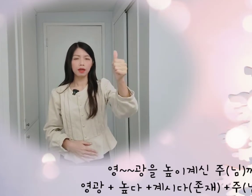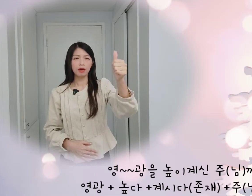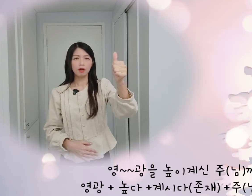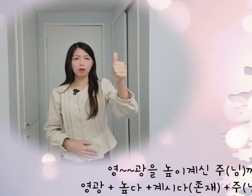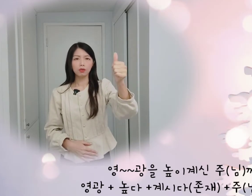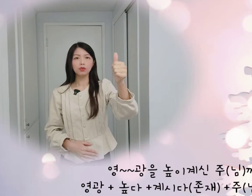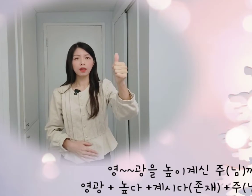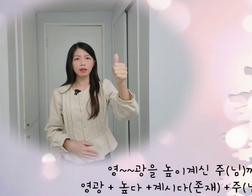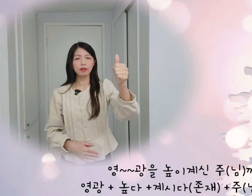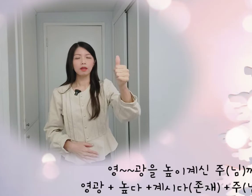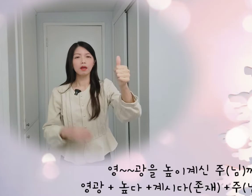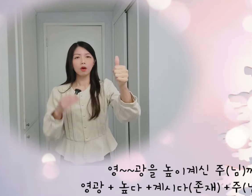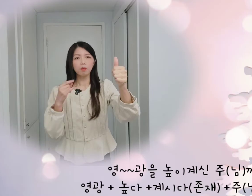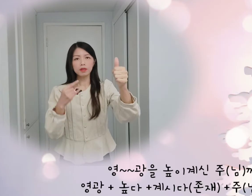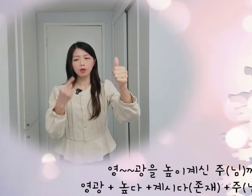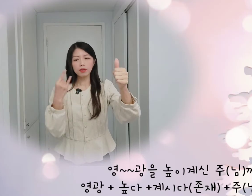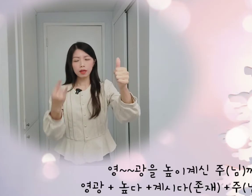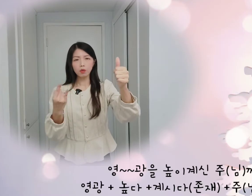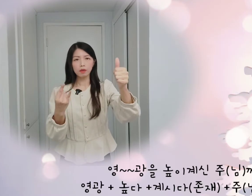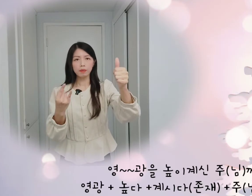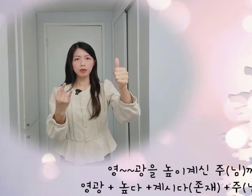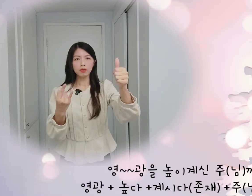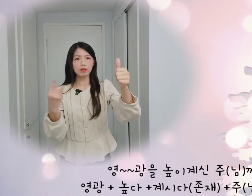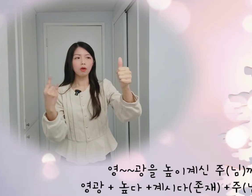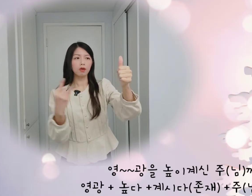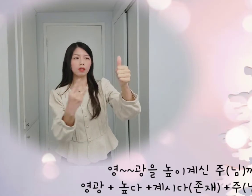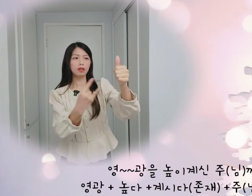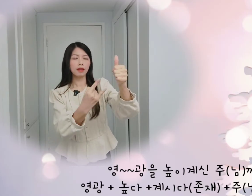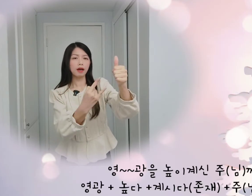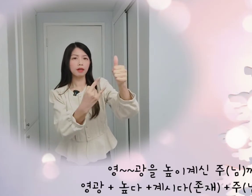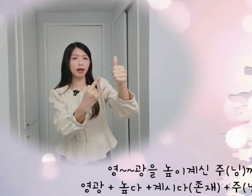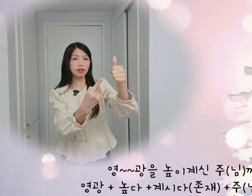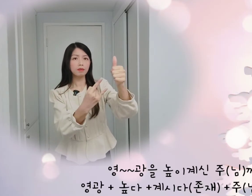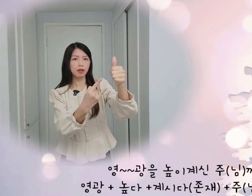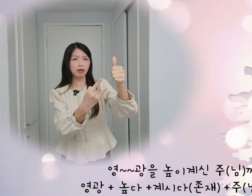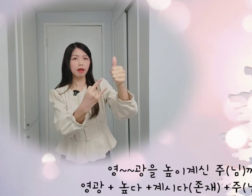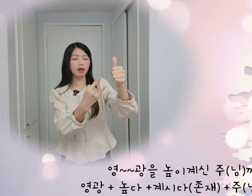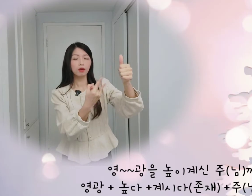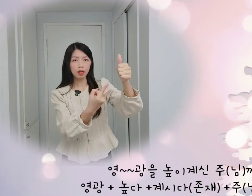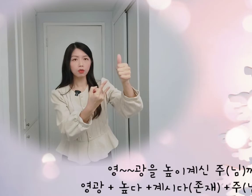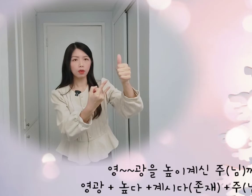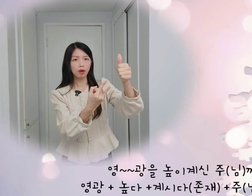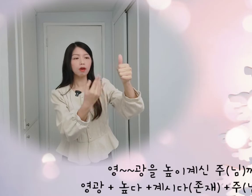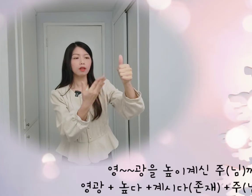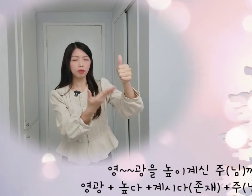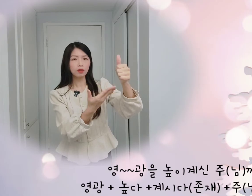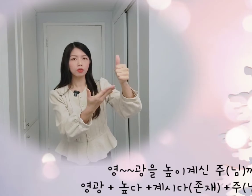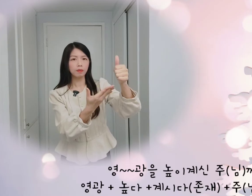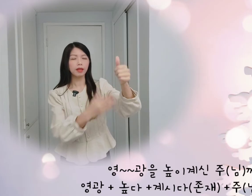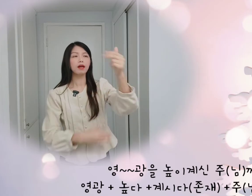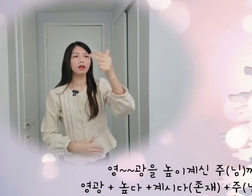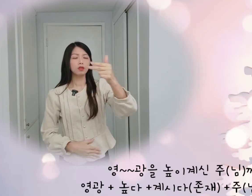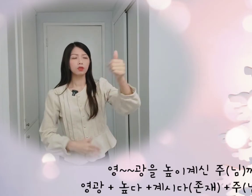주께. 주께는 검지하고 새끼손가락만 펴주셔서 이 대상을 가리키시면 되는데 이렇게 하셔도 되고요. 이렇게